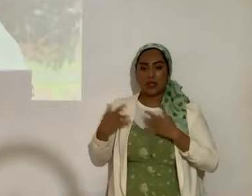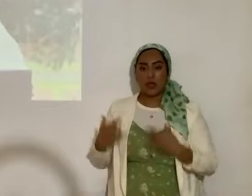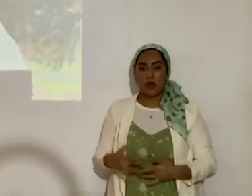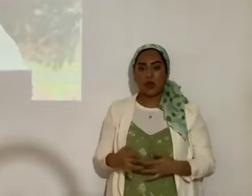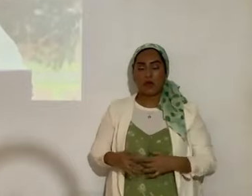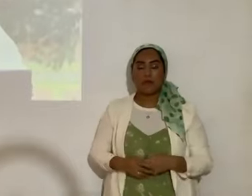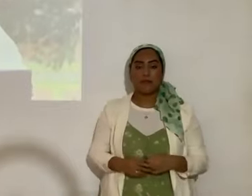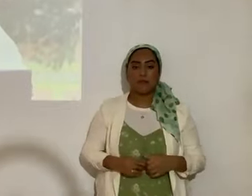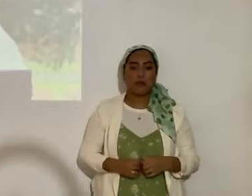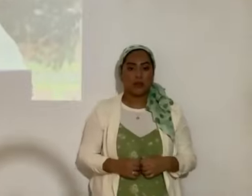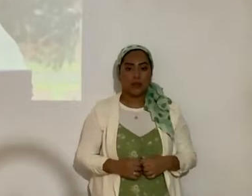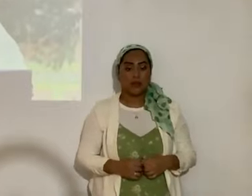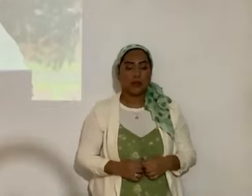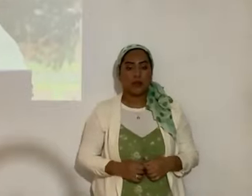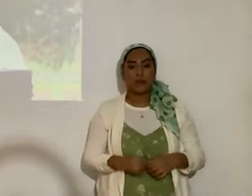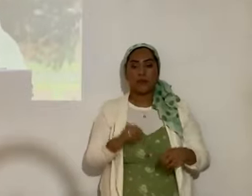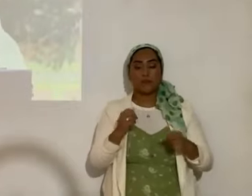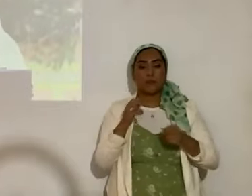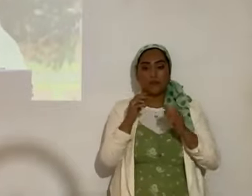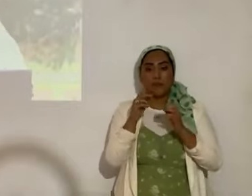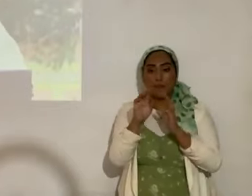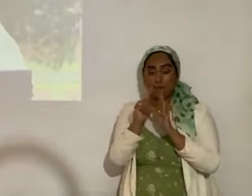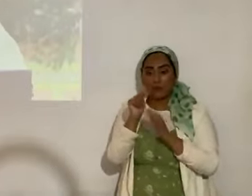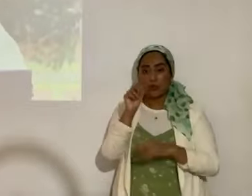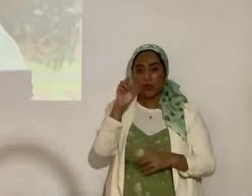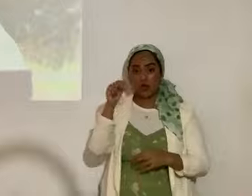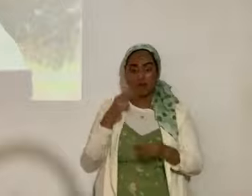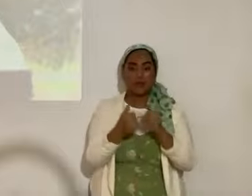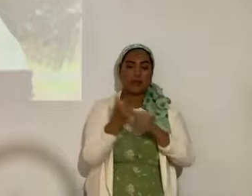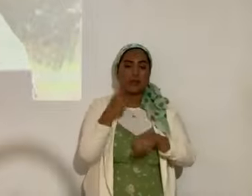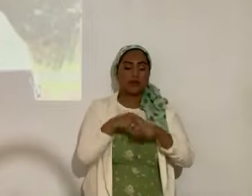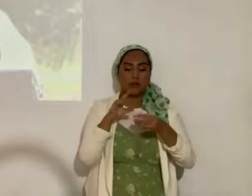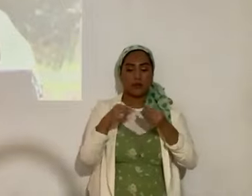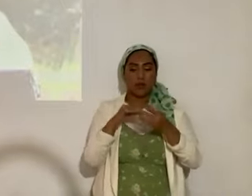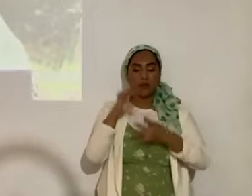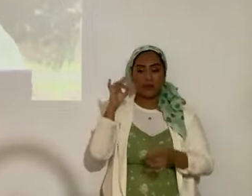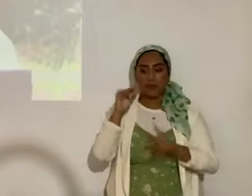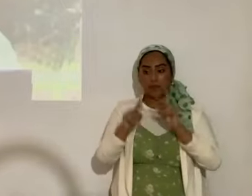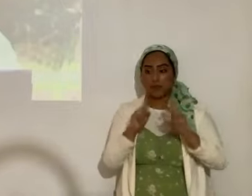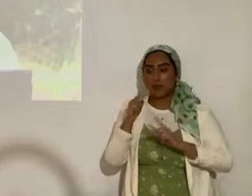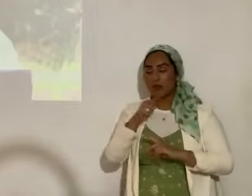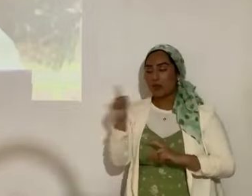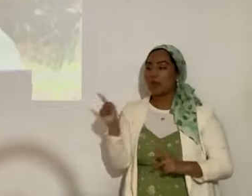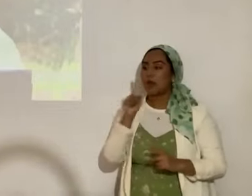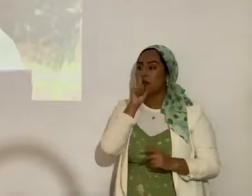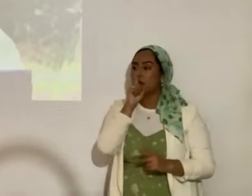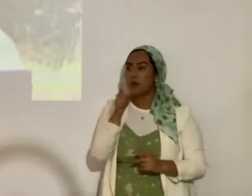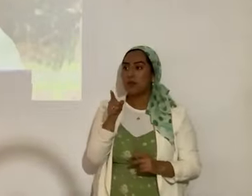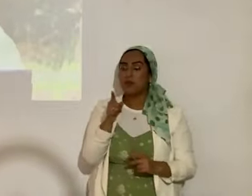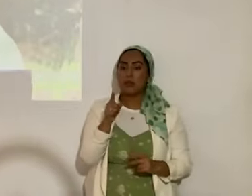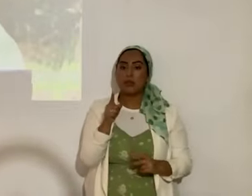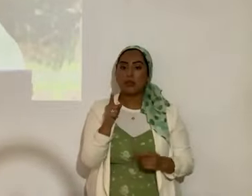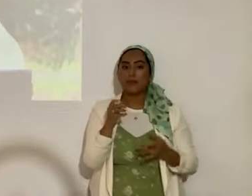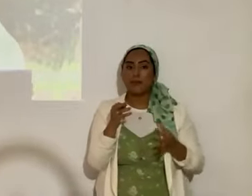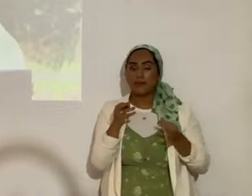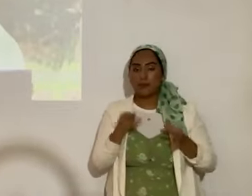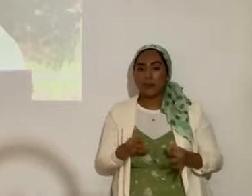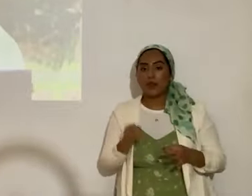latalidad Muchas veces habla de espíritu refiriéndose al alma las personas realmente deciden